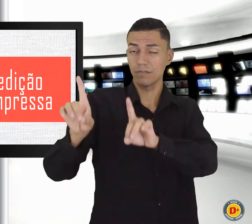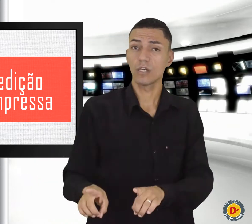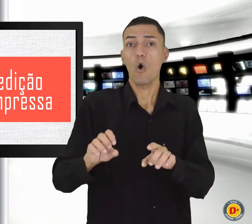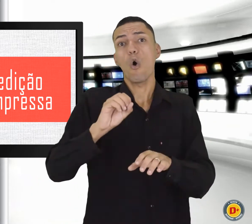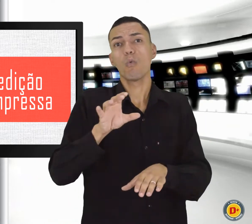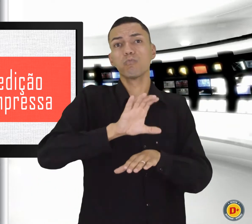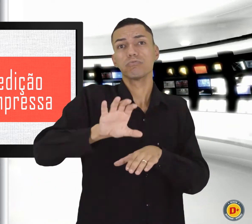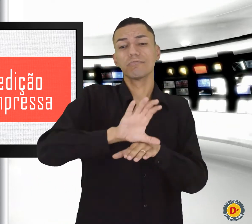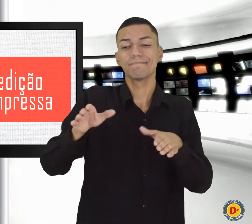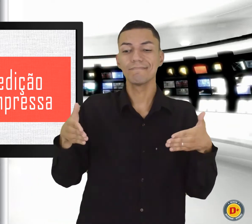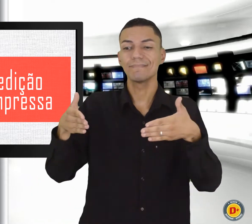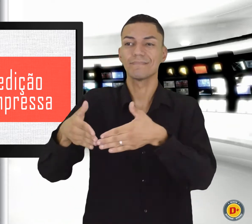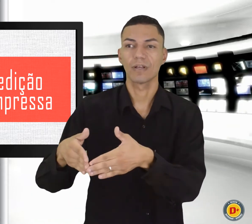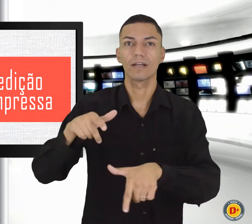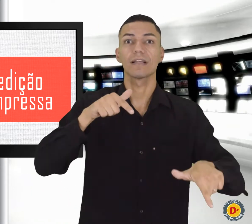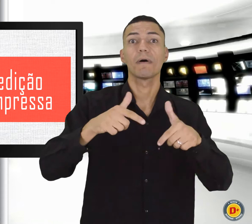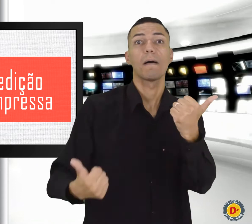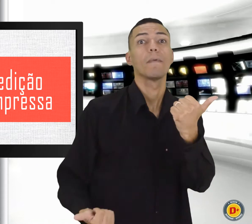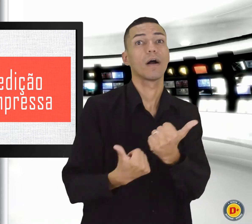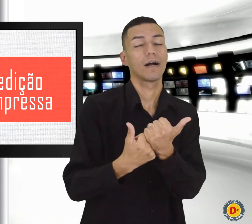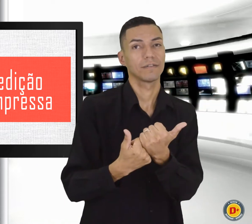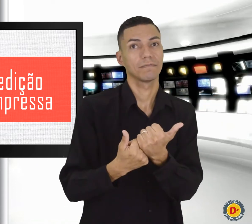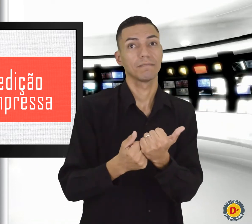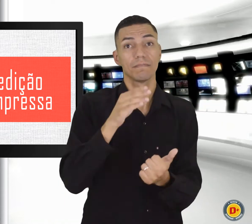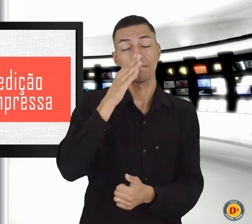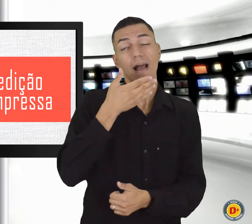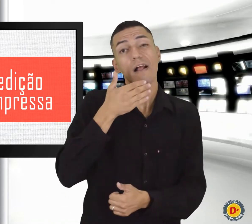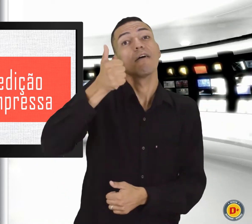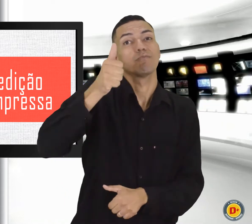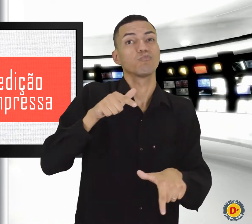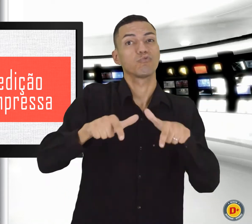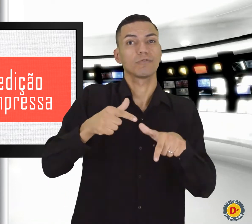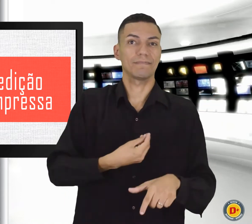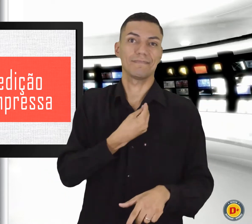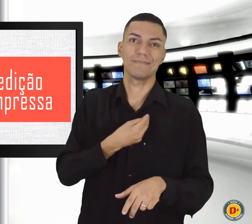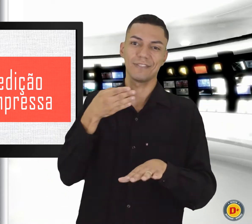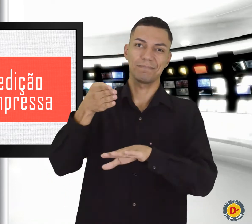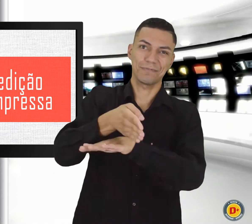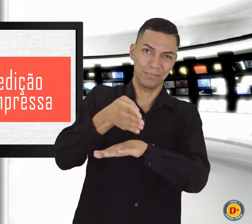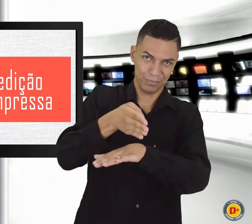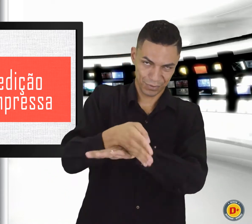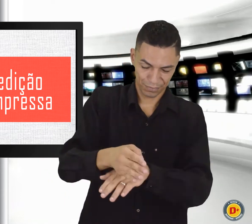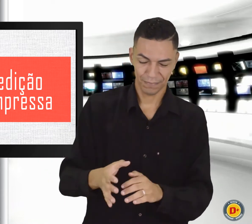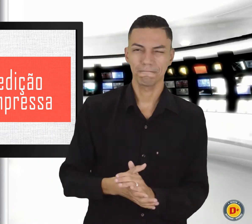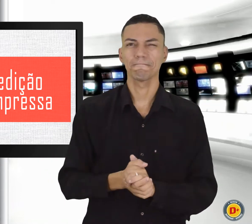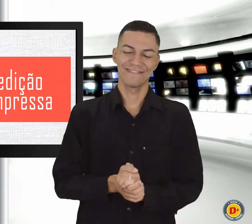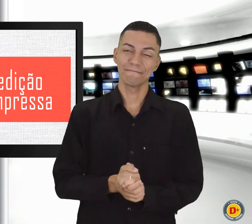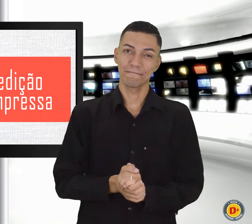apoiado, de preferência presencial. O consultor de emprego